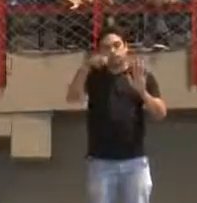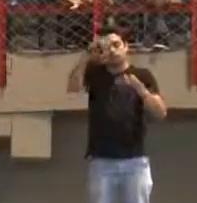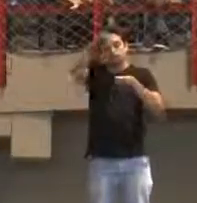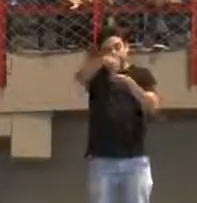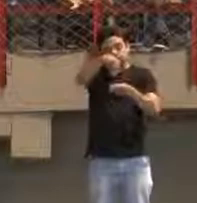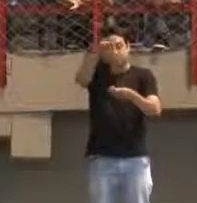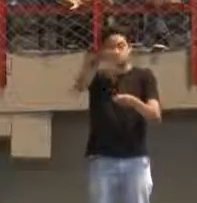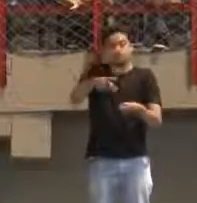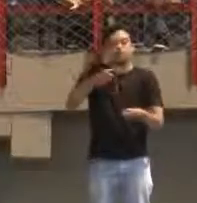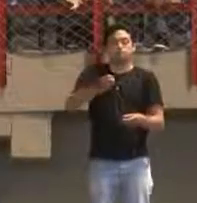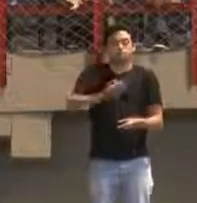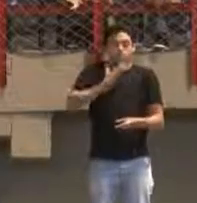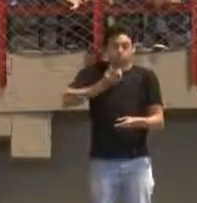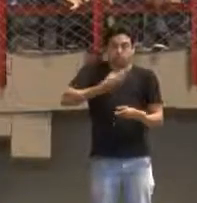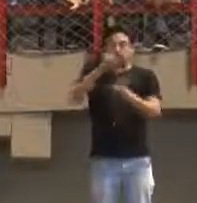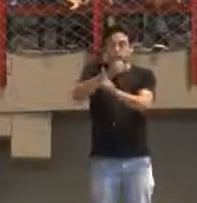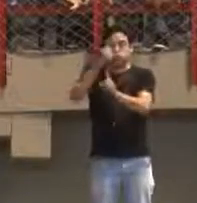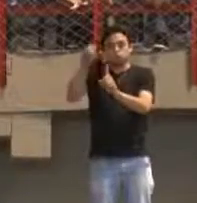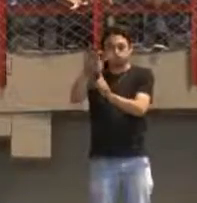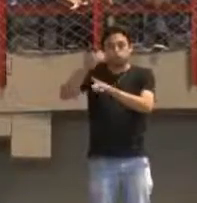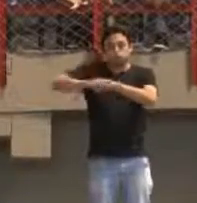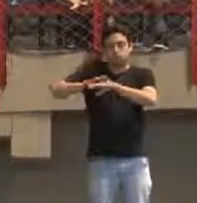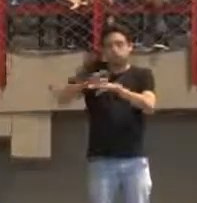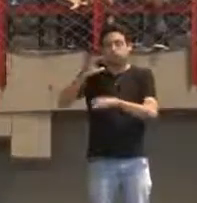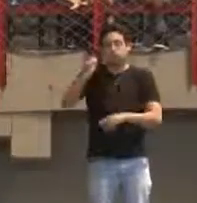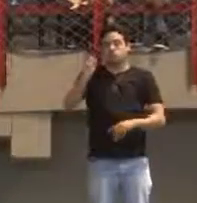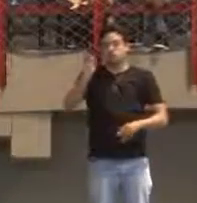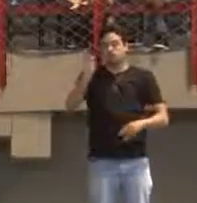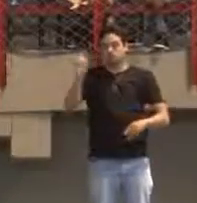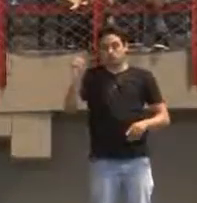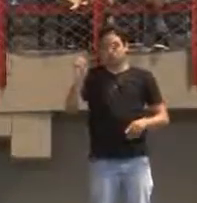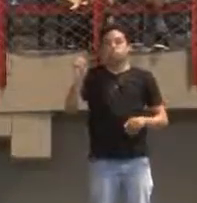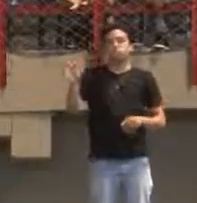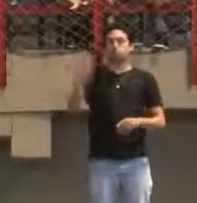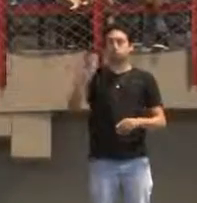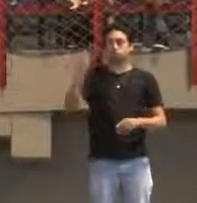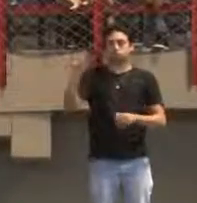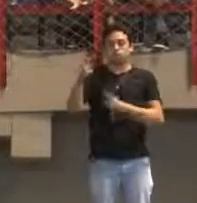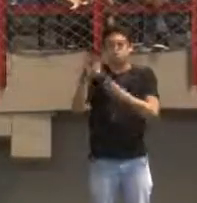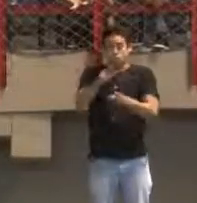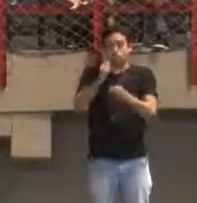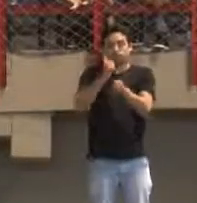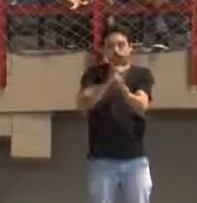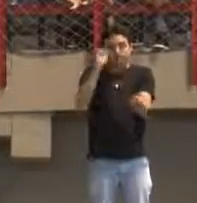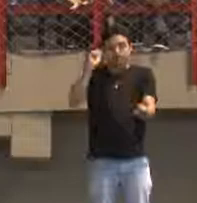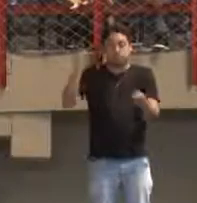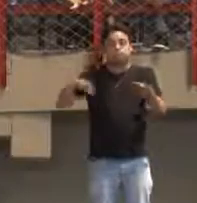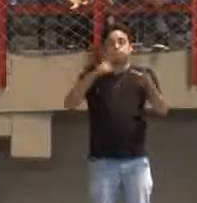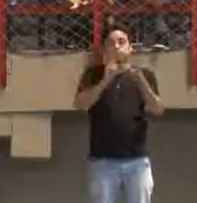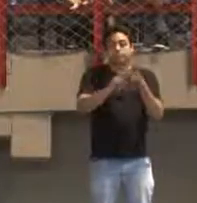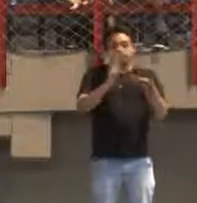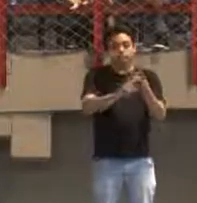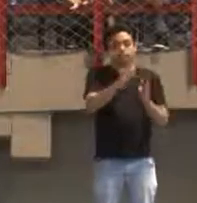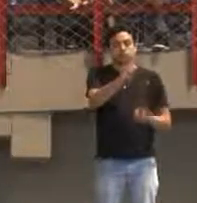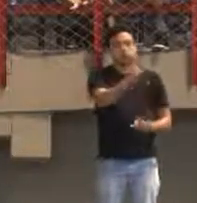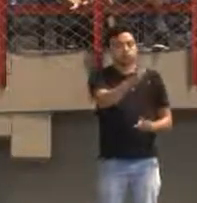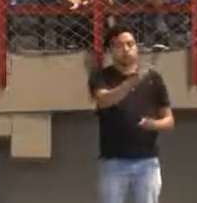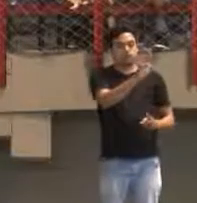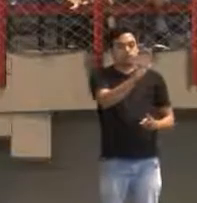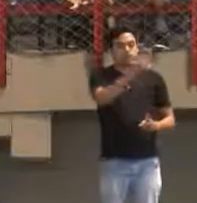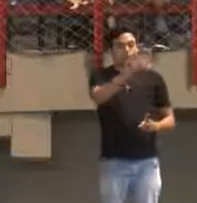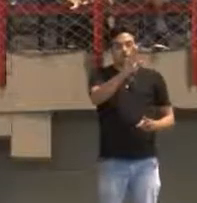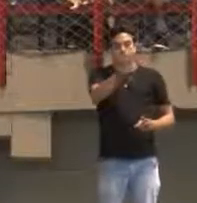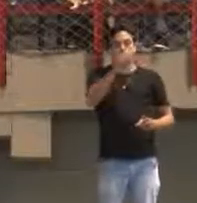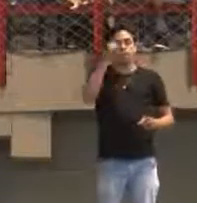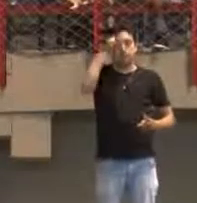ainda poesia social de Castro Alves contra a escravidão de Ferreira Gullar contra o embargo dos